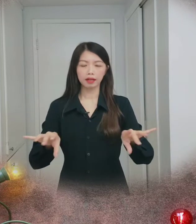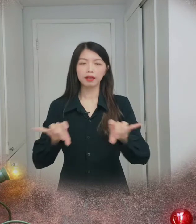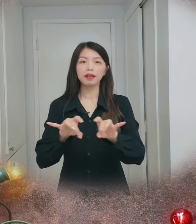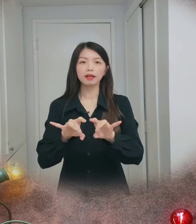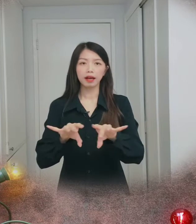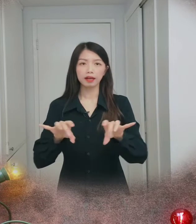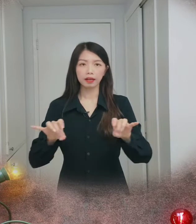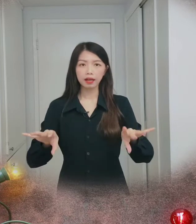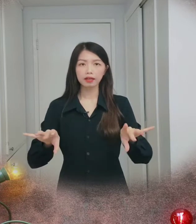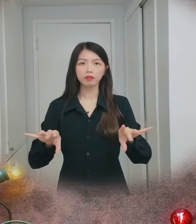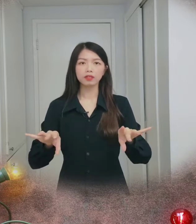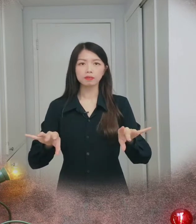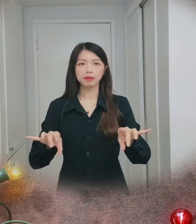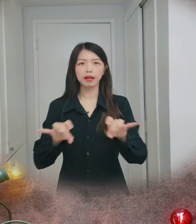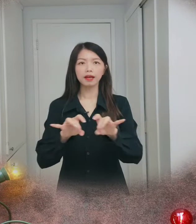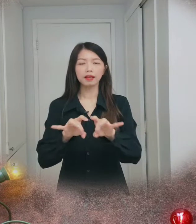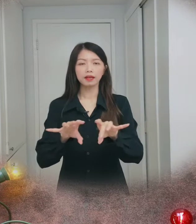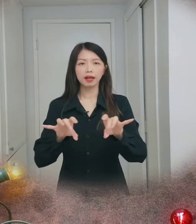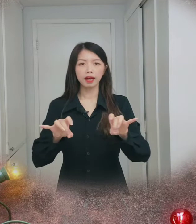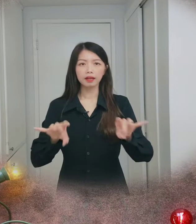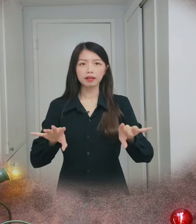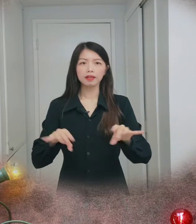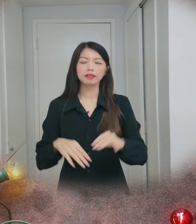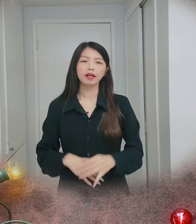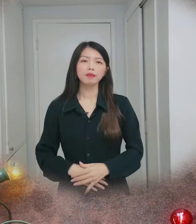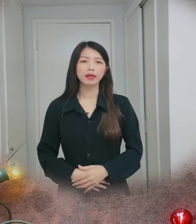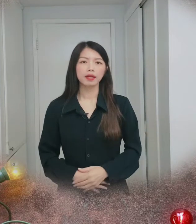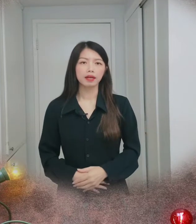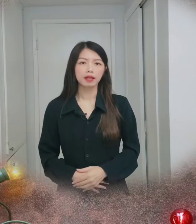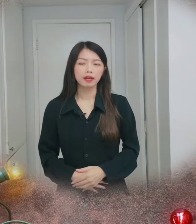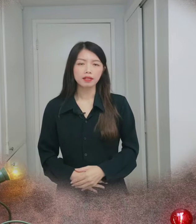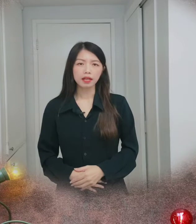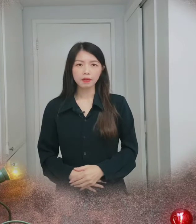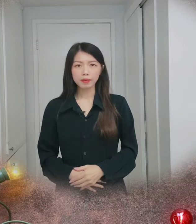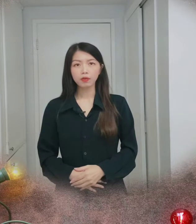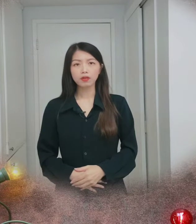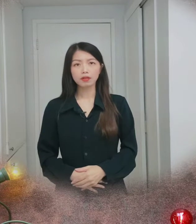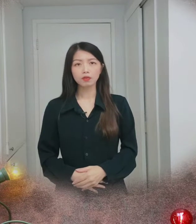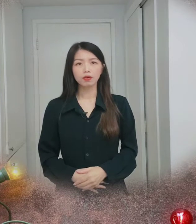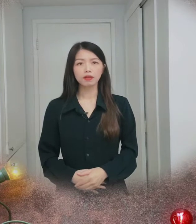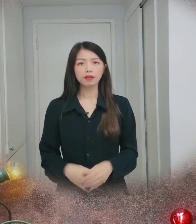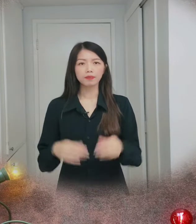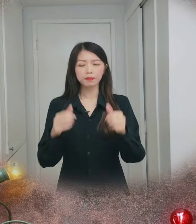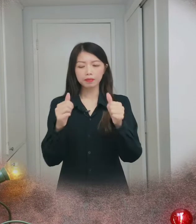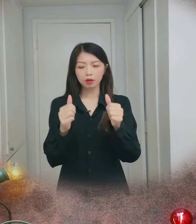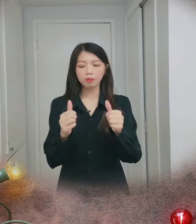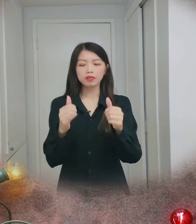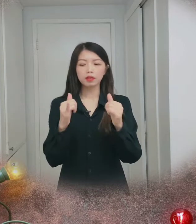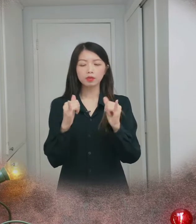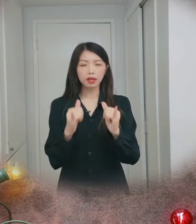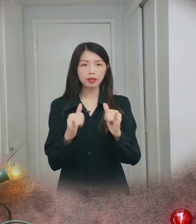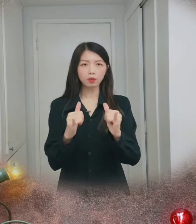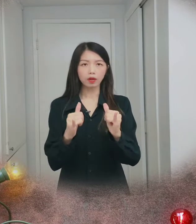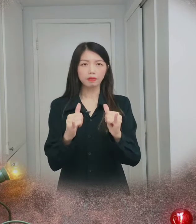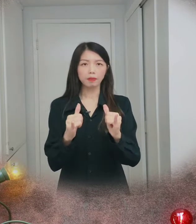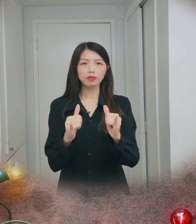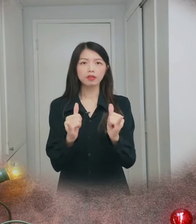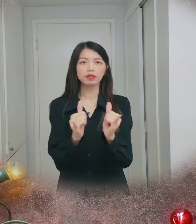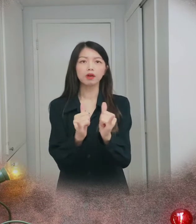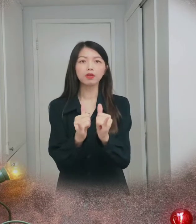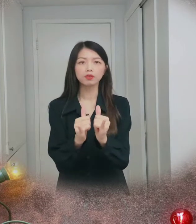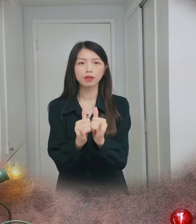각각. 각각 이런 뜻입니다. 각 사람에게. 사람이라고 한 뜻의 수어는 엄지하고